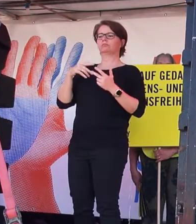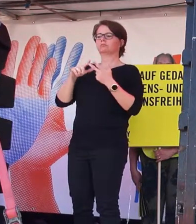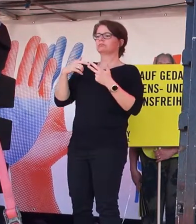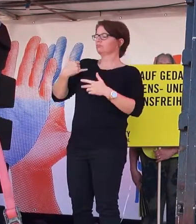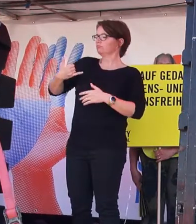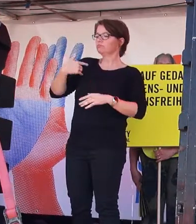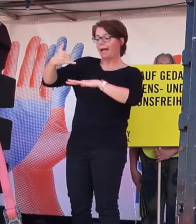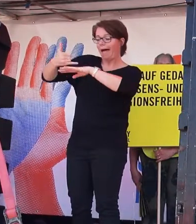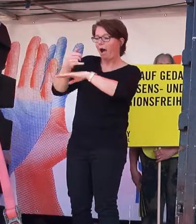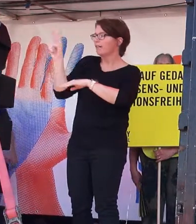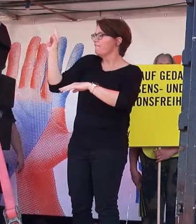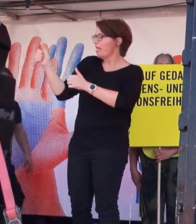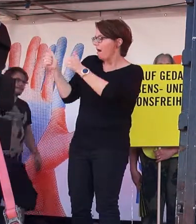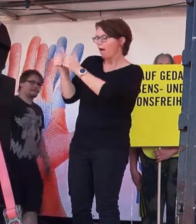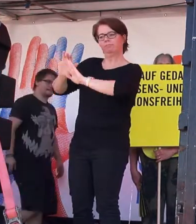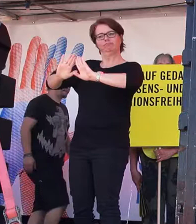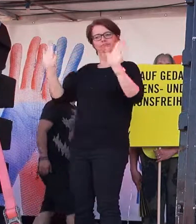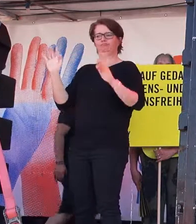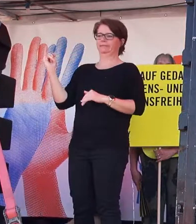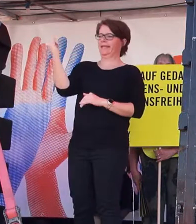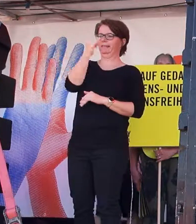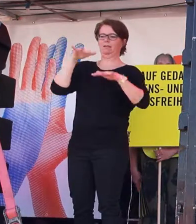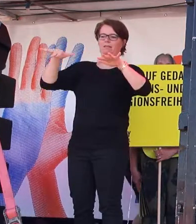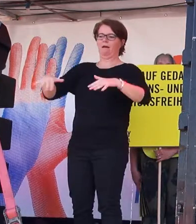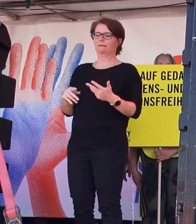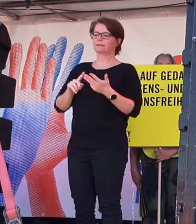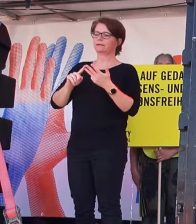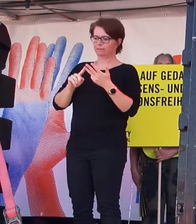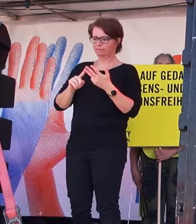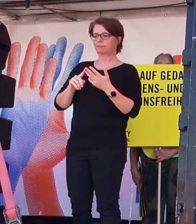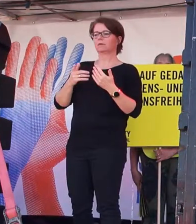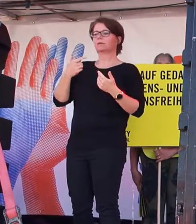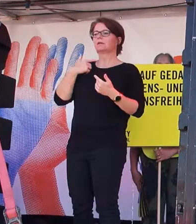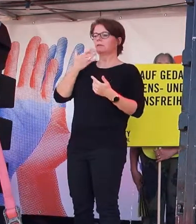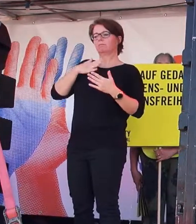möchte. Zu leben, wie man leben möchte.